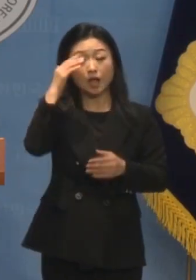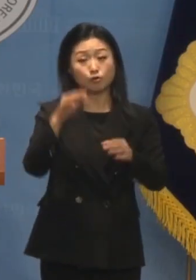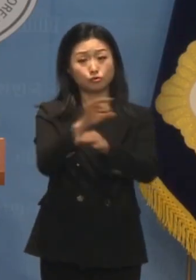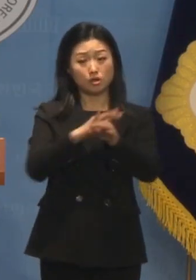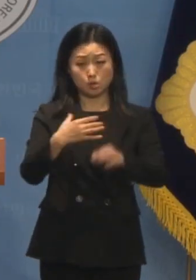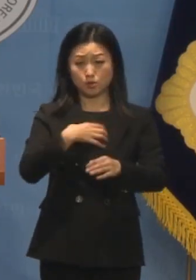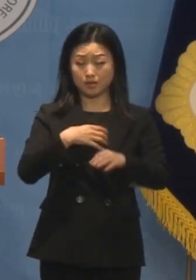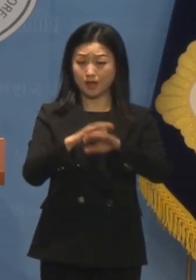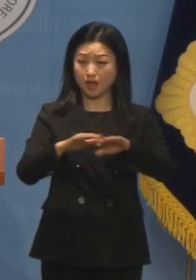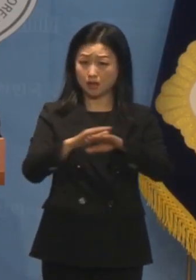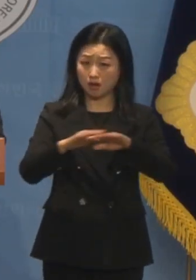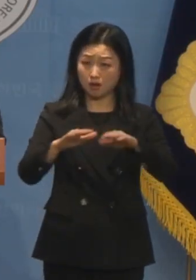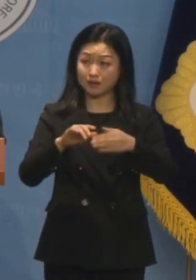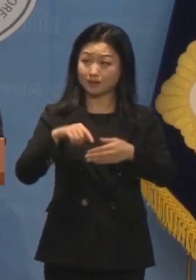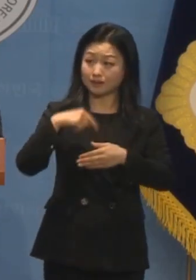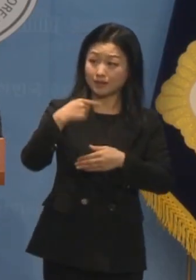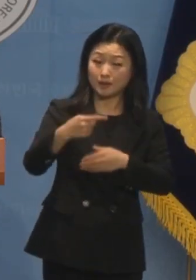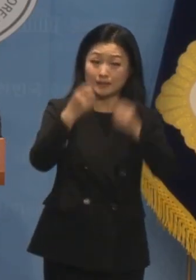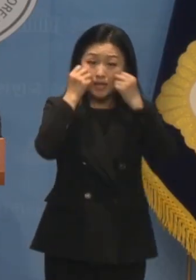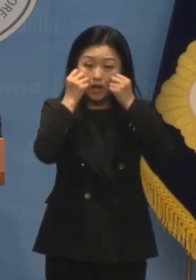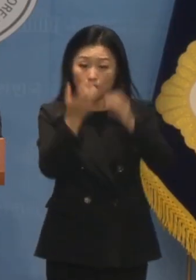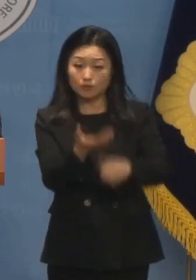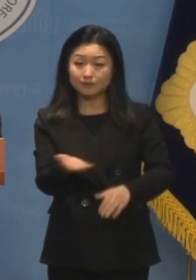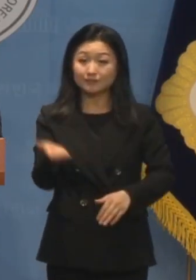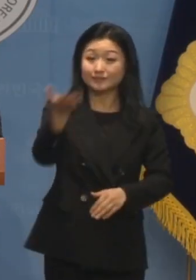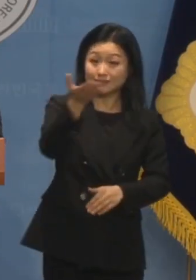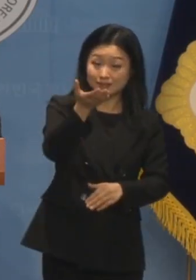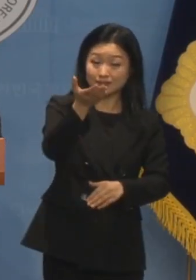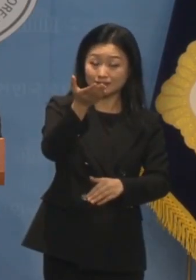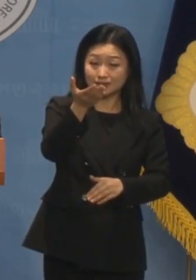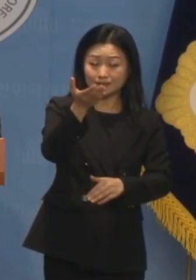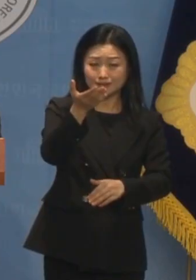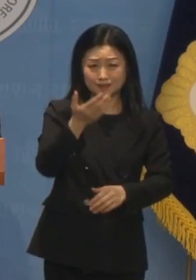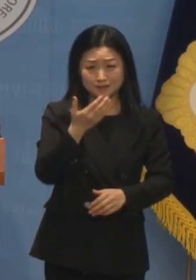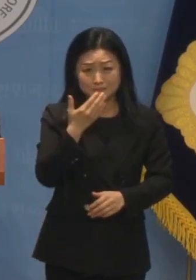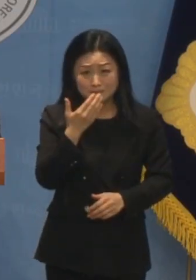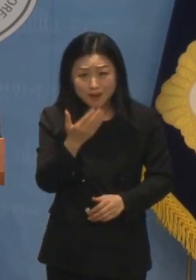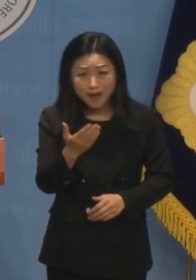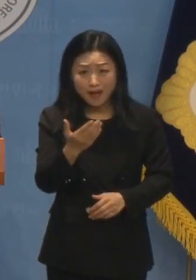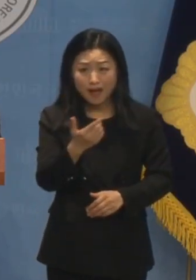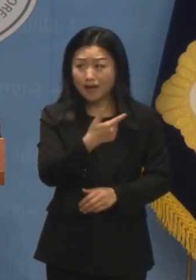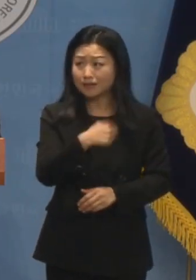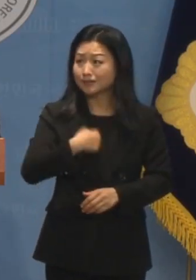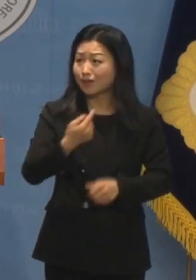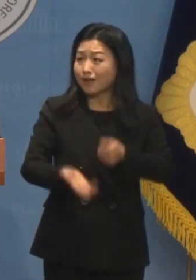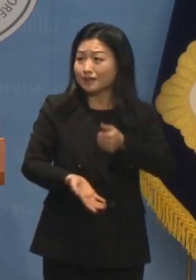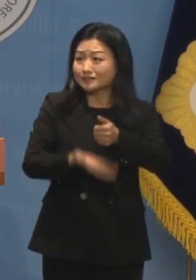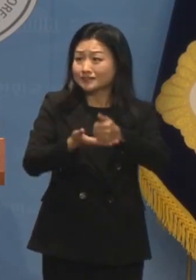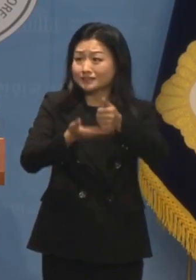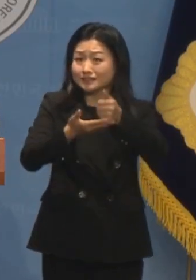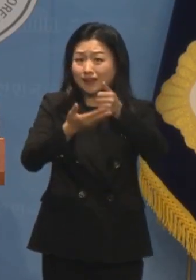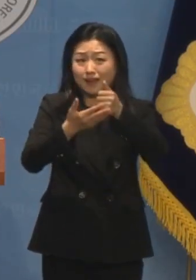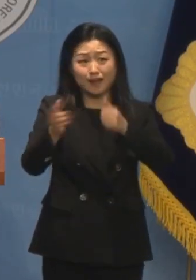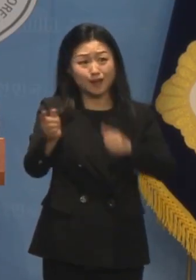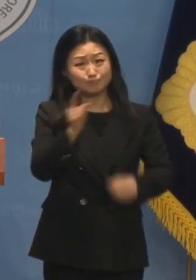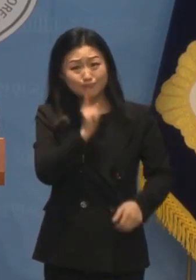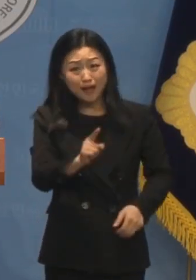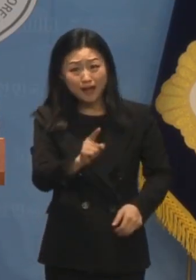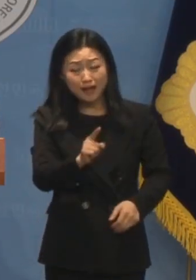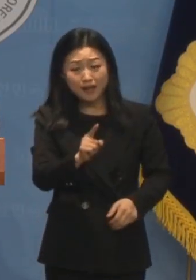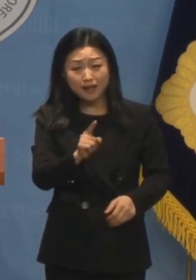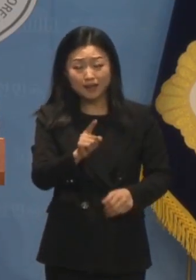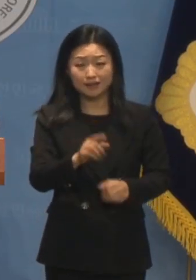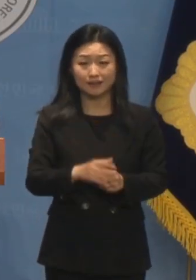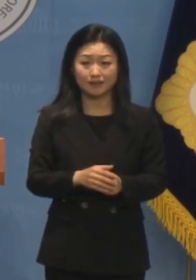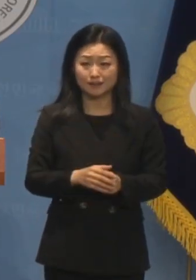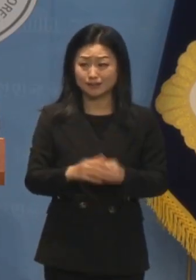위기 극복을 넘어서 새로운 도약을 향해 나아가고 있다고 자화자찬 했습니까이 금융권